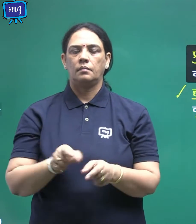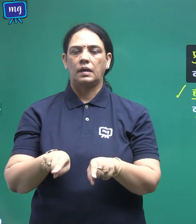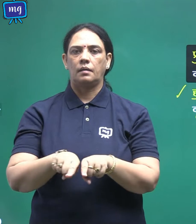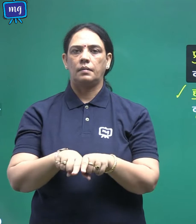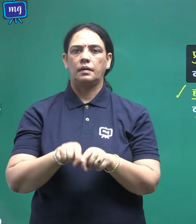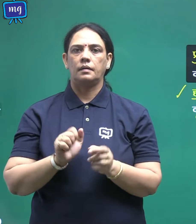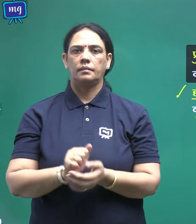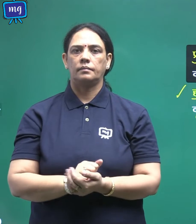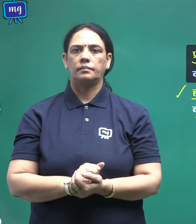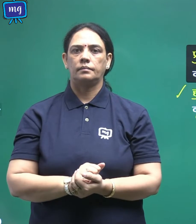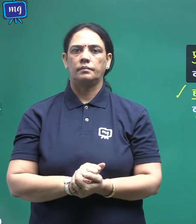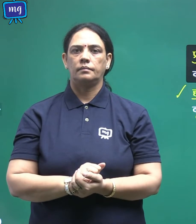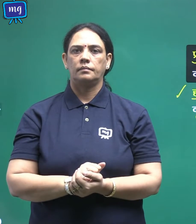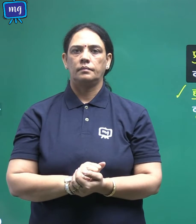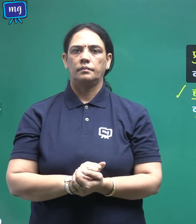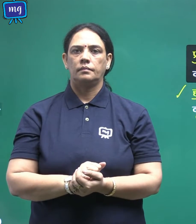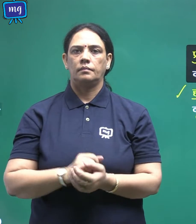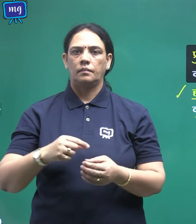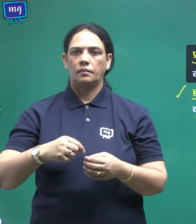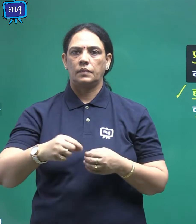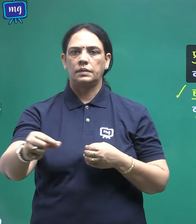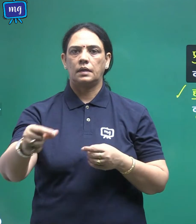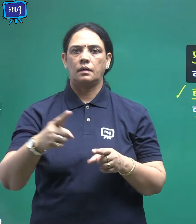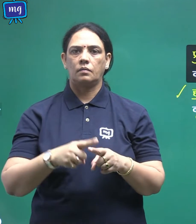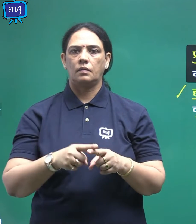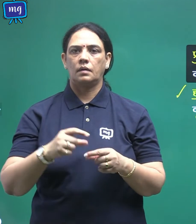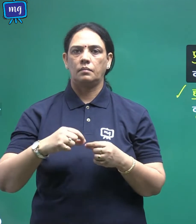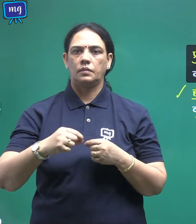बराबर भुजा गुणा भुजा